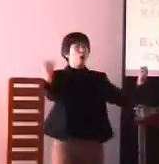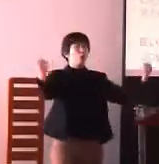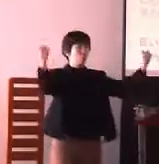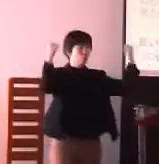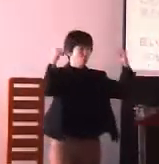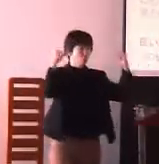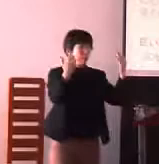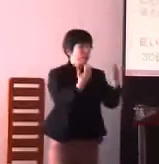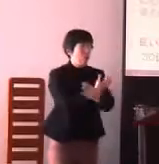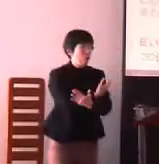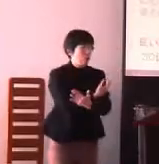誰に非難されても